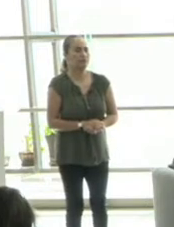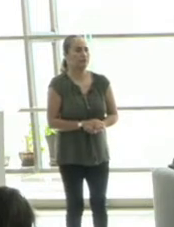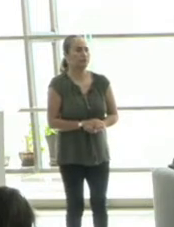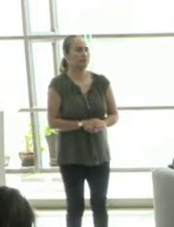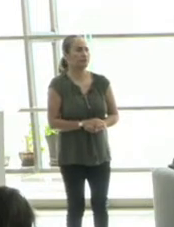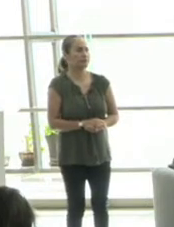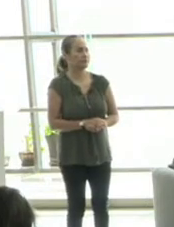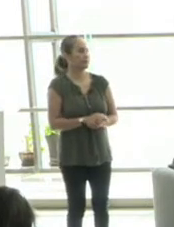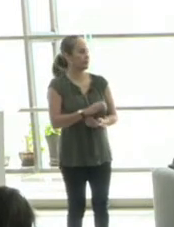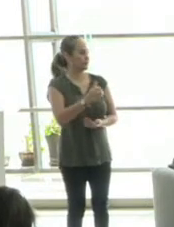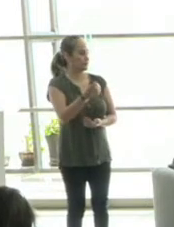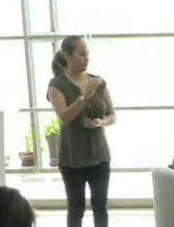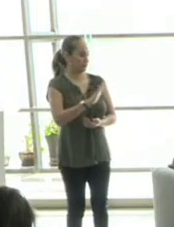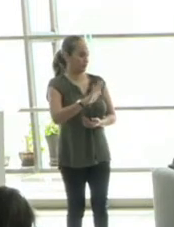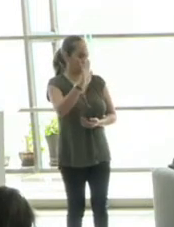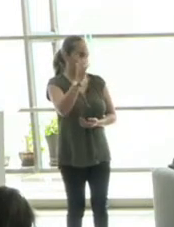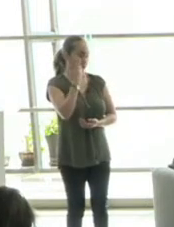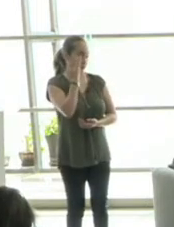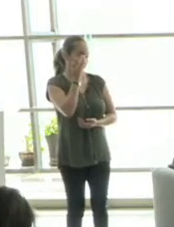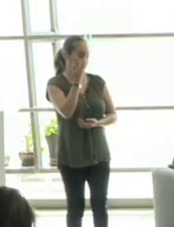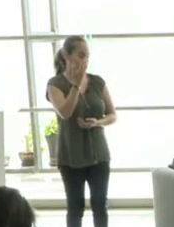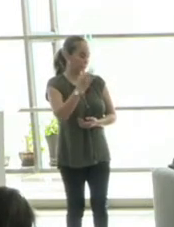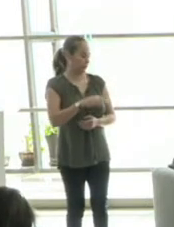si alguien de ustedes desea